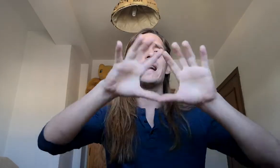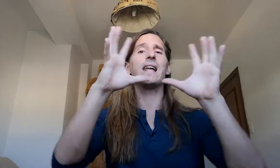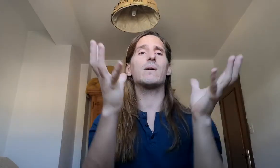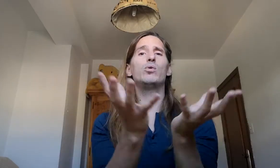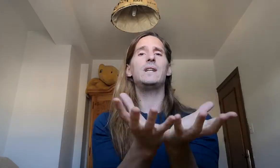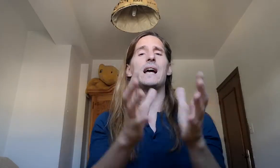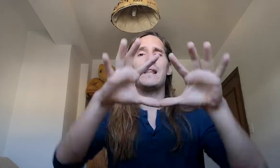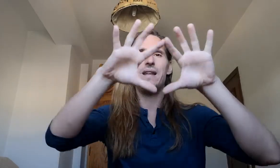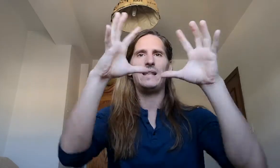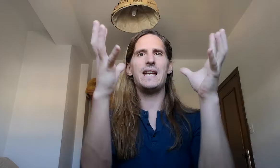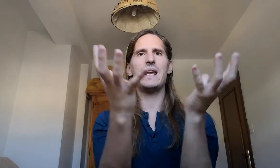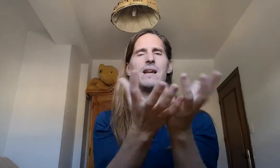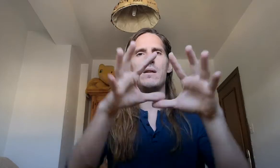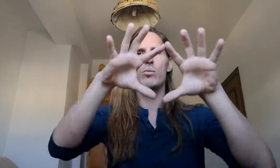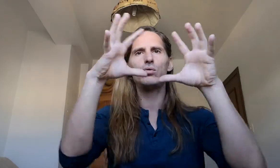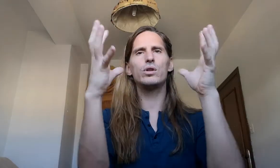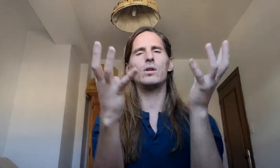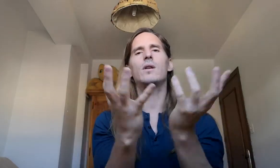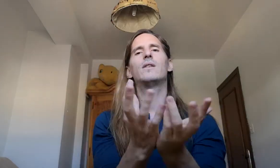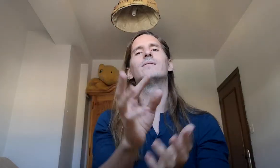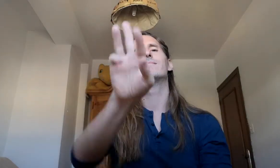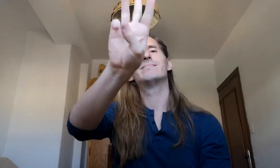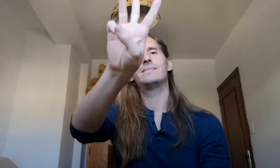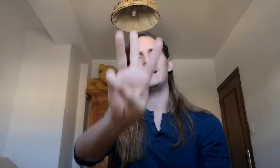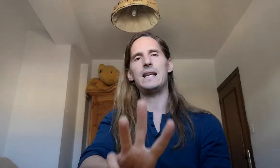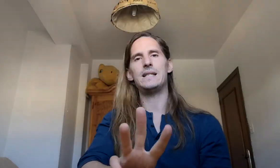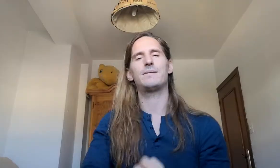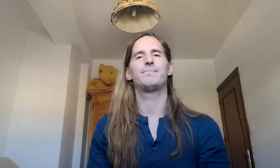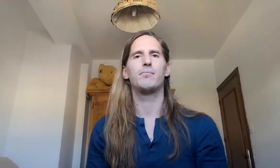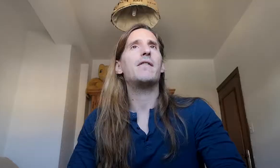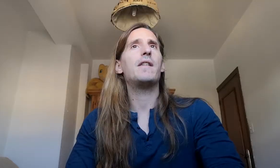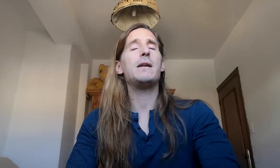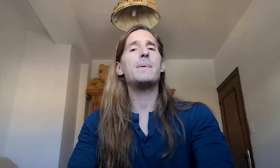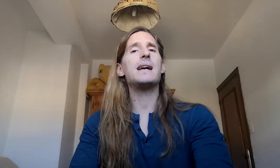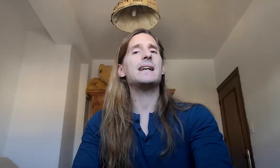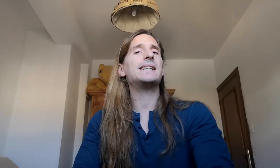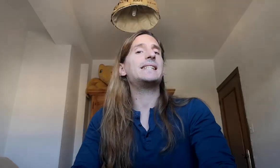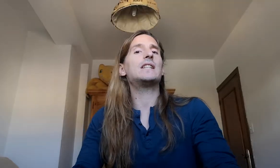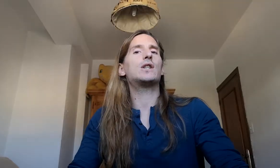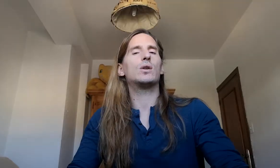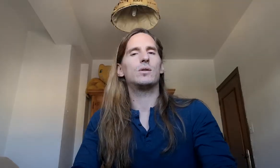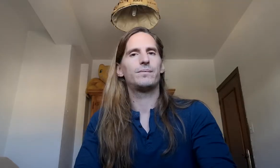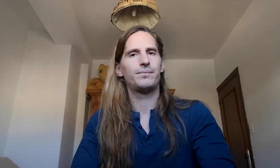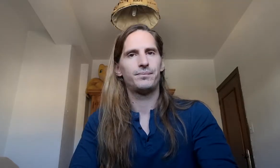Guerra mundial de tierra, de mundo, 3. Felipe VI.